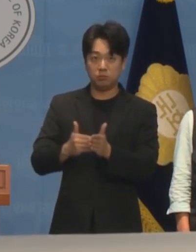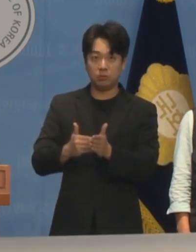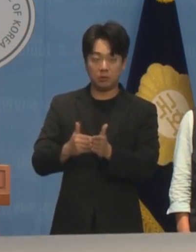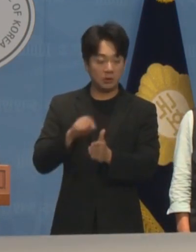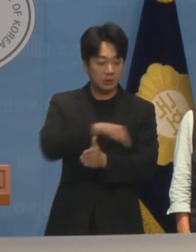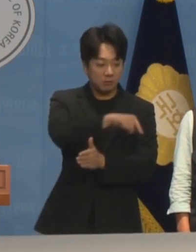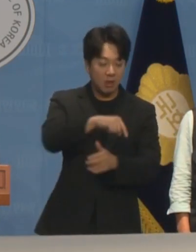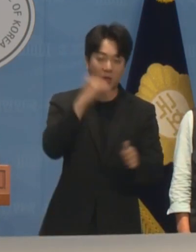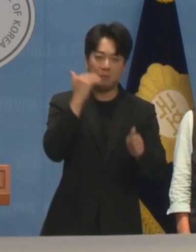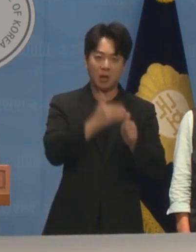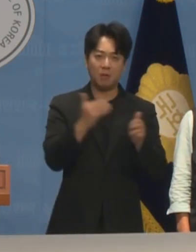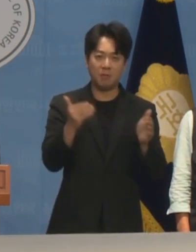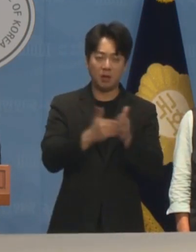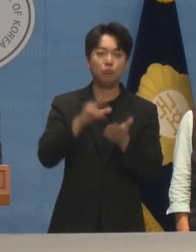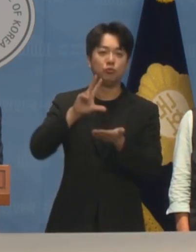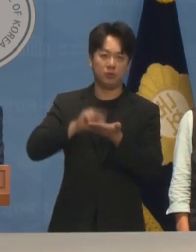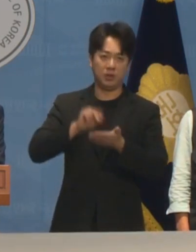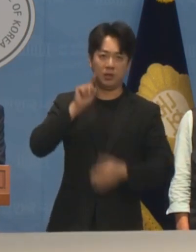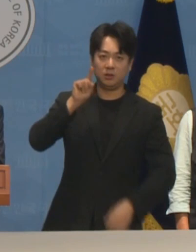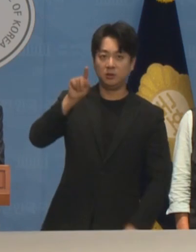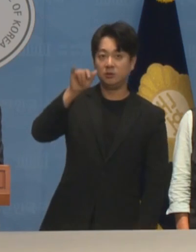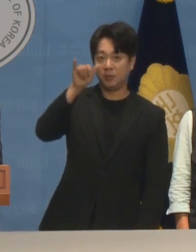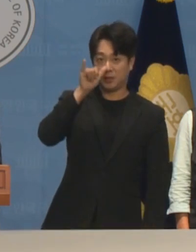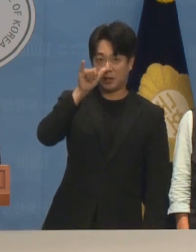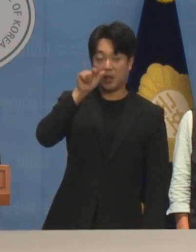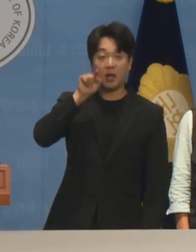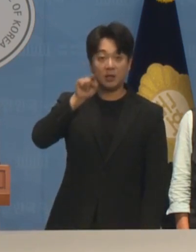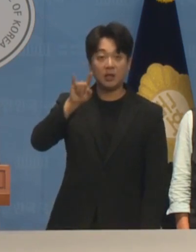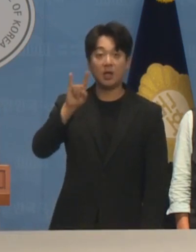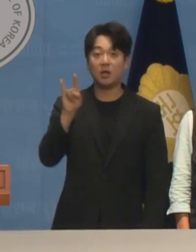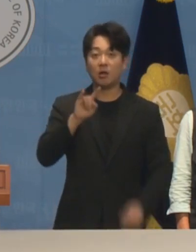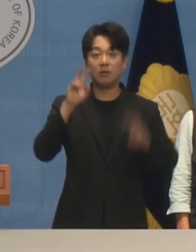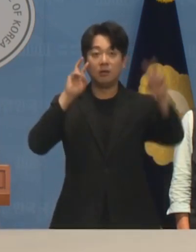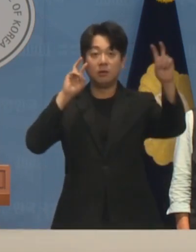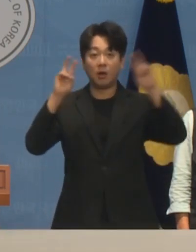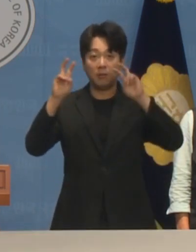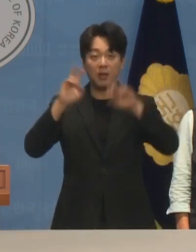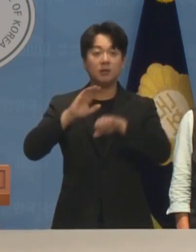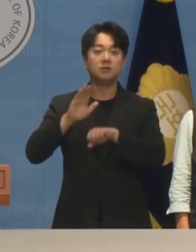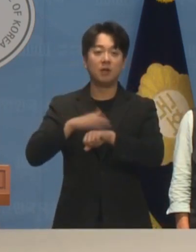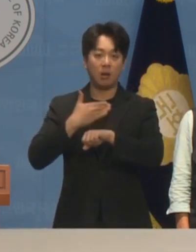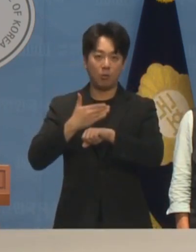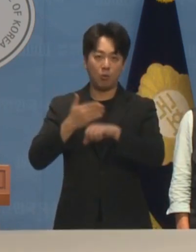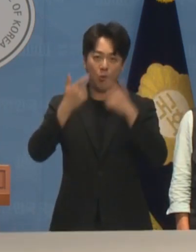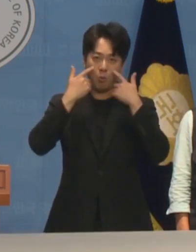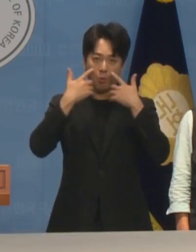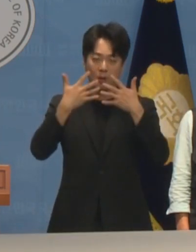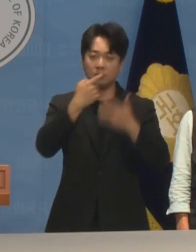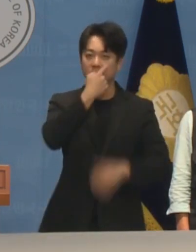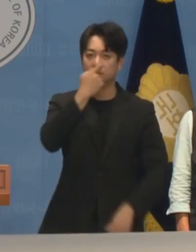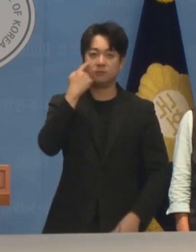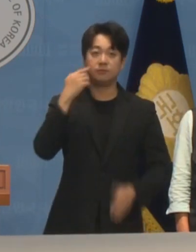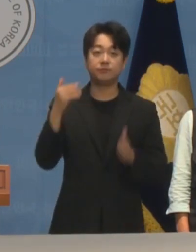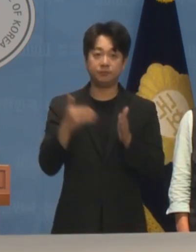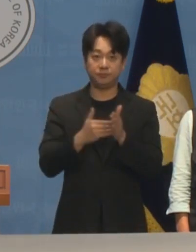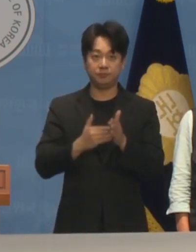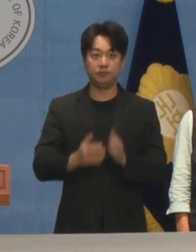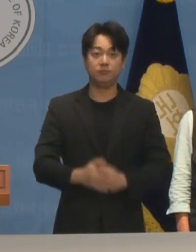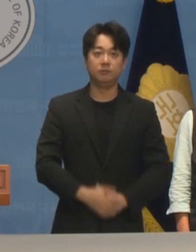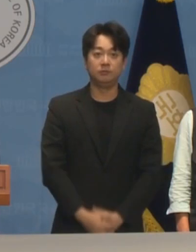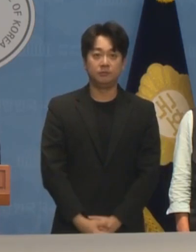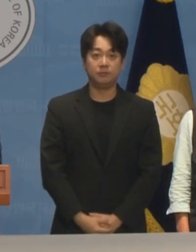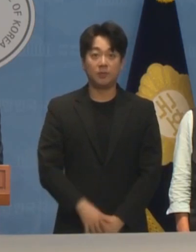이는 이수기업의 폐업이 현대자동차의 방침에 따른 것임을 증명하고 있는 것입니다.